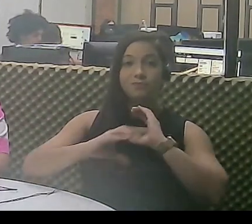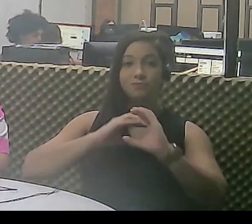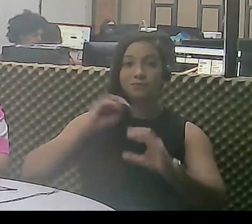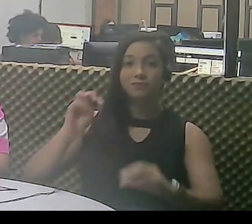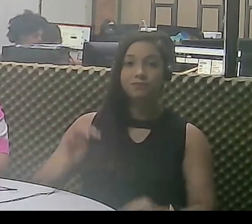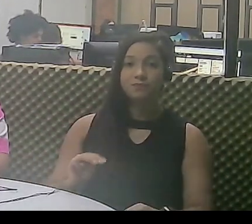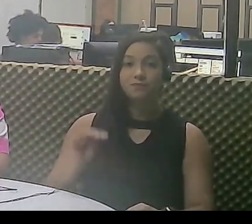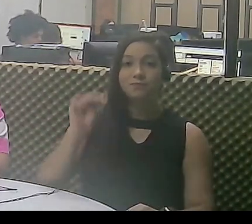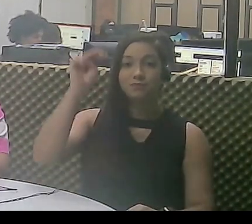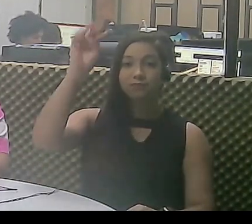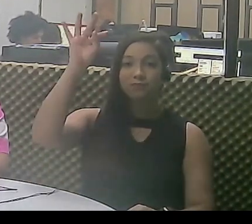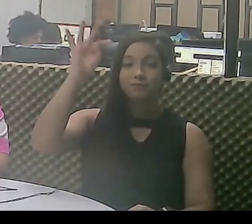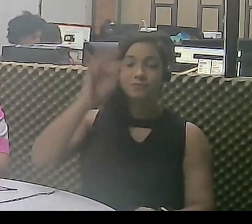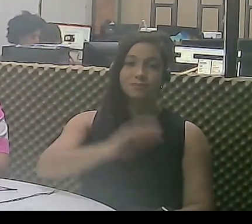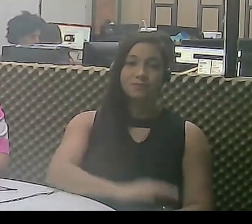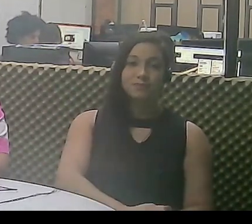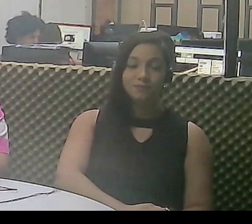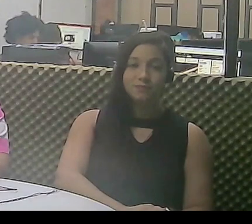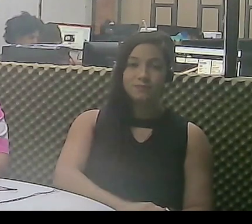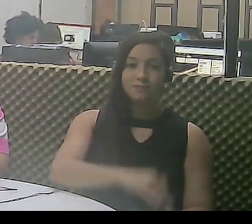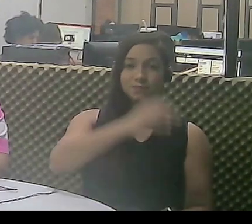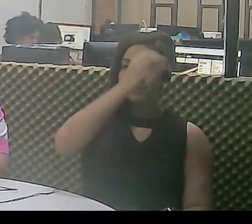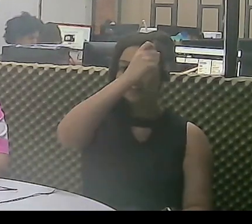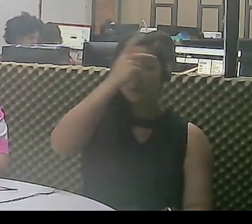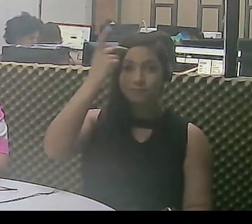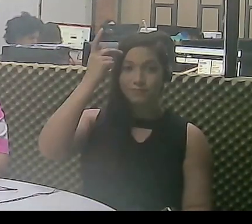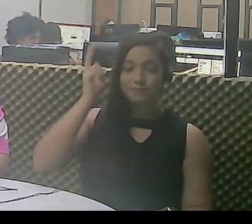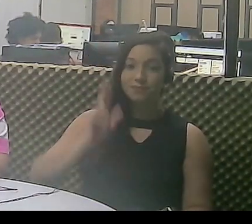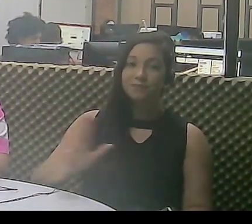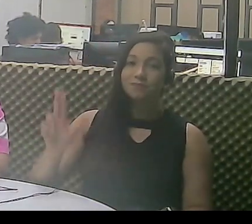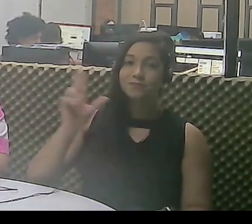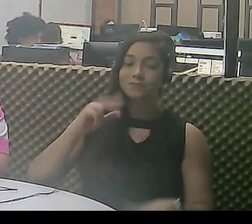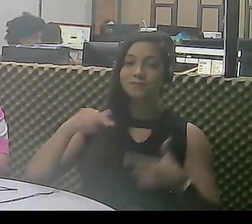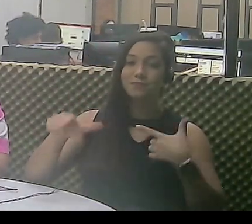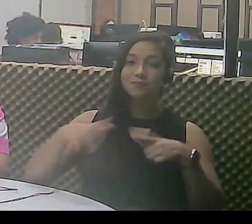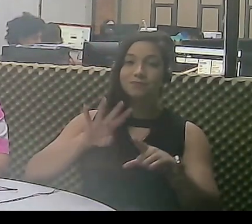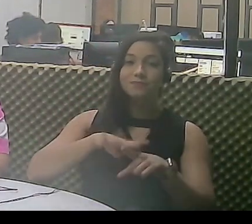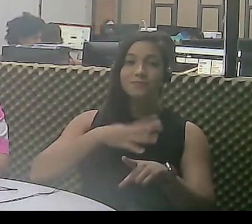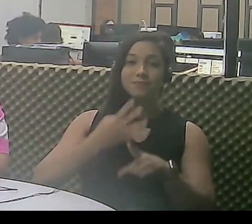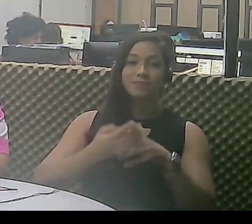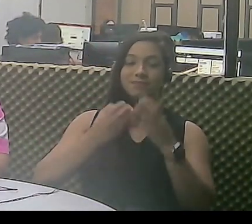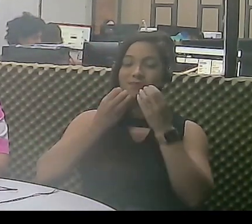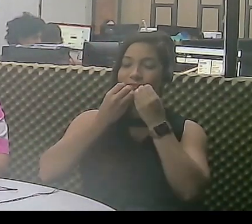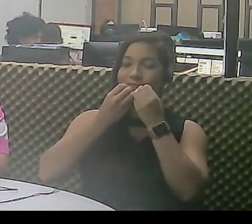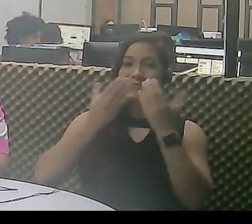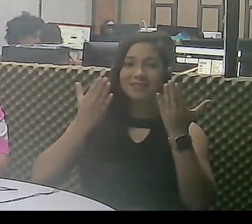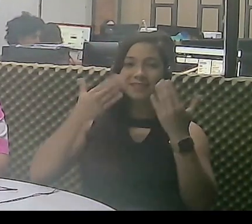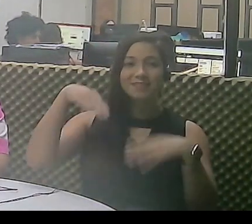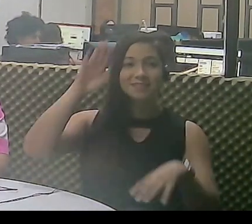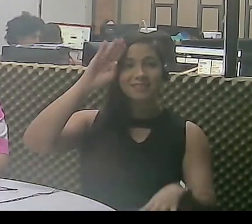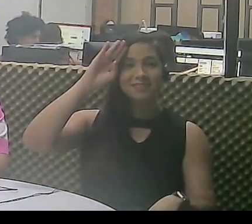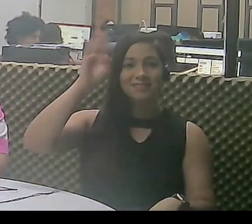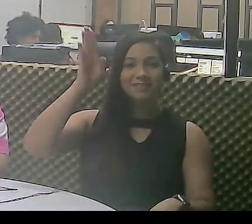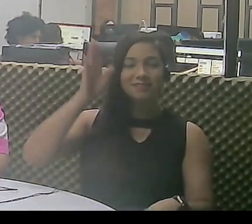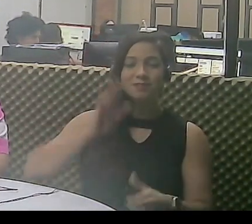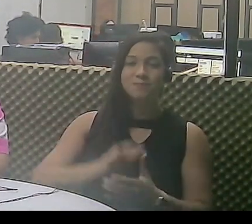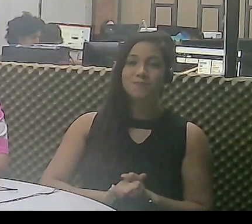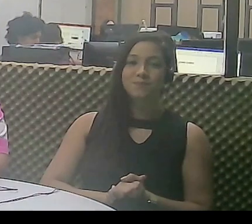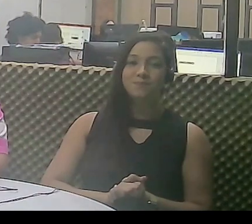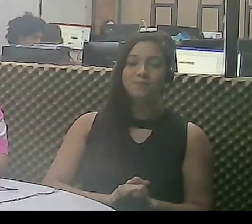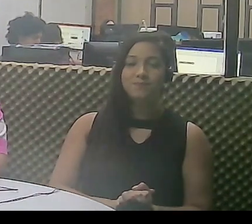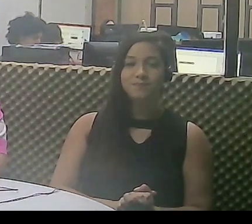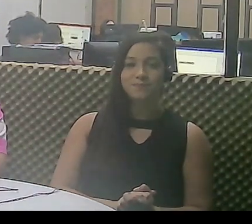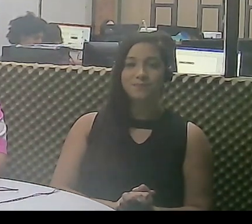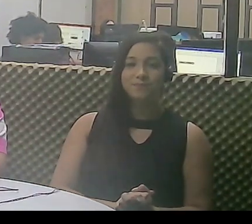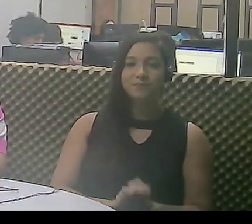Governo e Comunicação Marco Túlio de Castro Kalimann. Prefeitura de Uberlândia, fazer mais, fazer bem. Até a